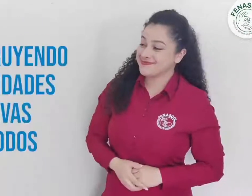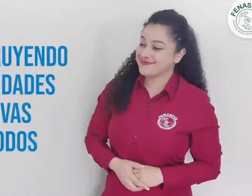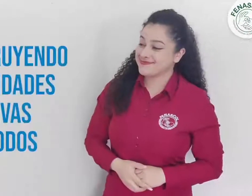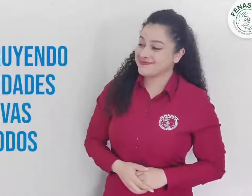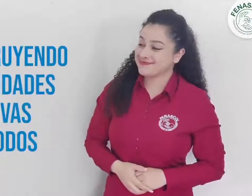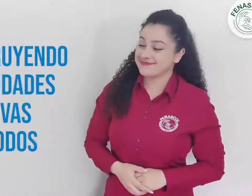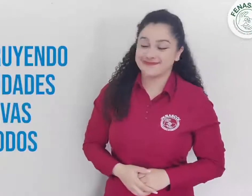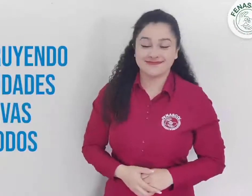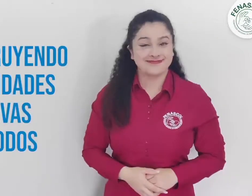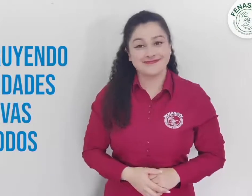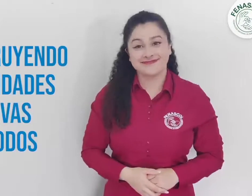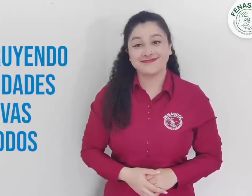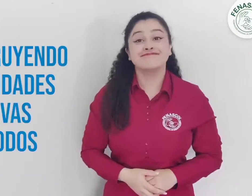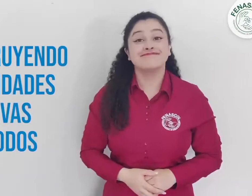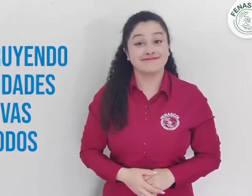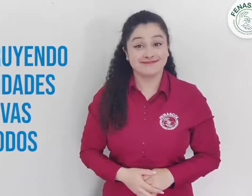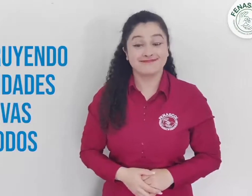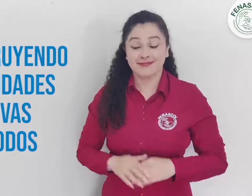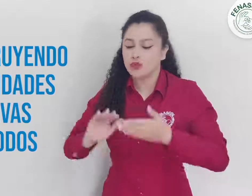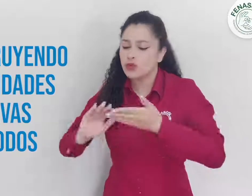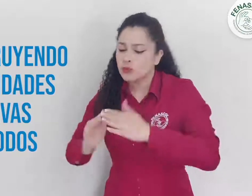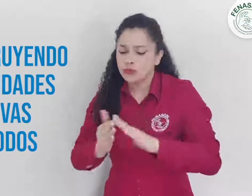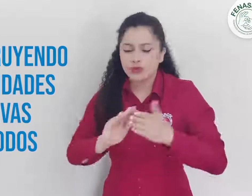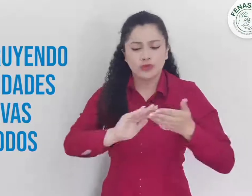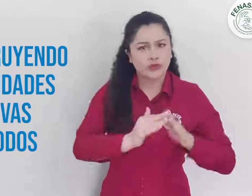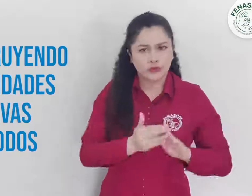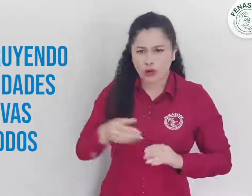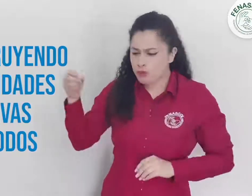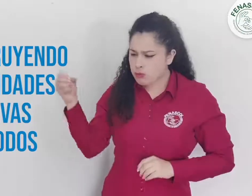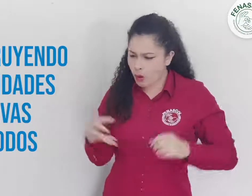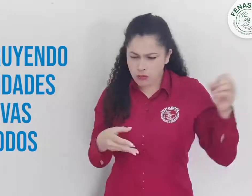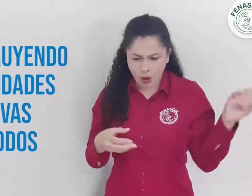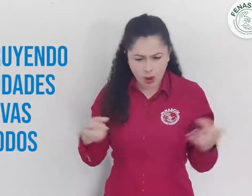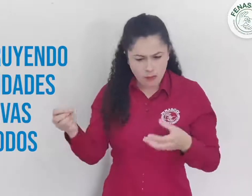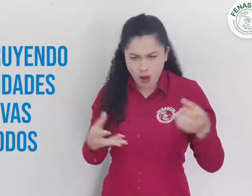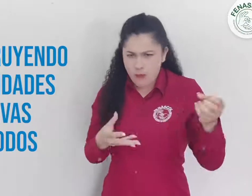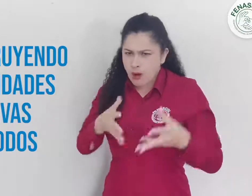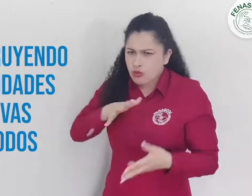construyendo comunidades inclusivas para todos